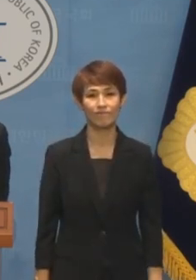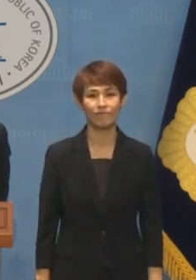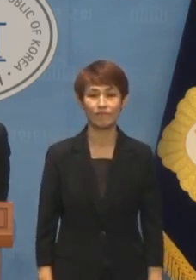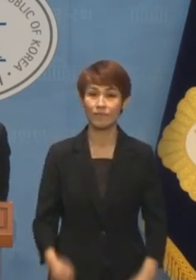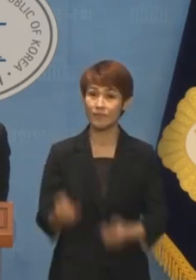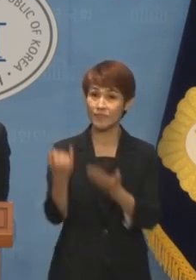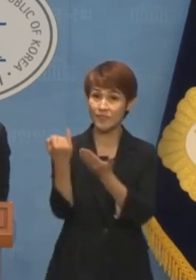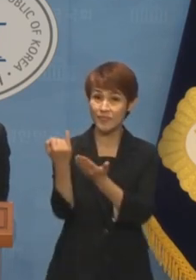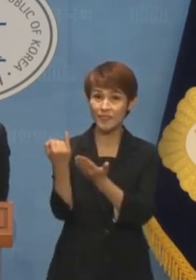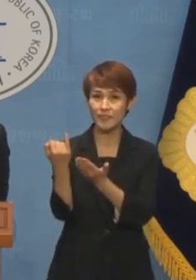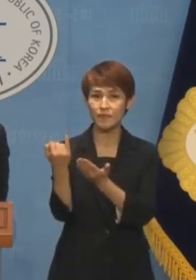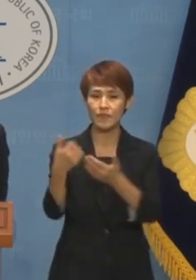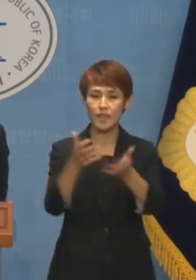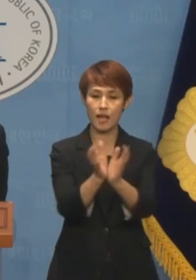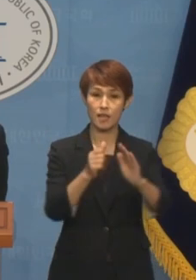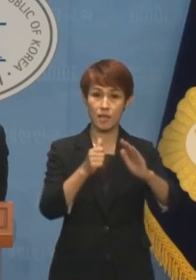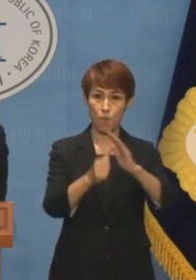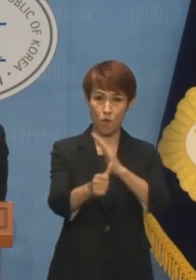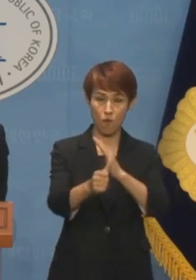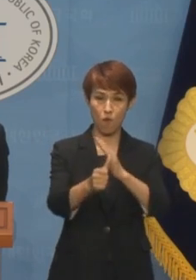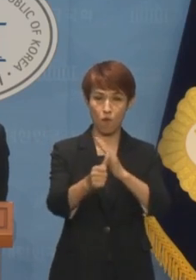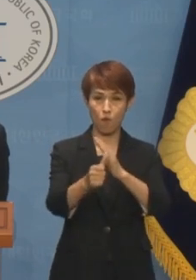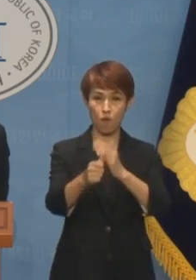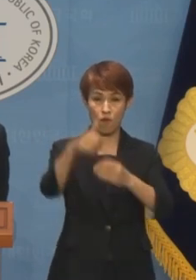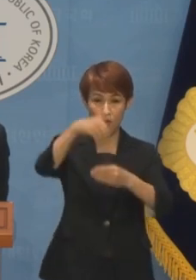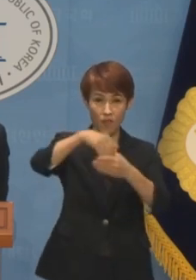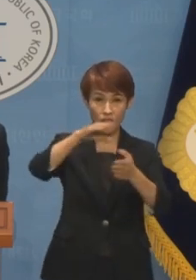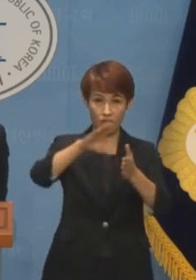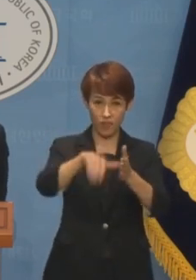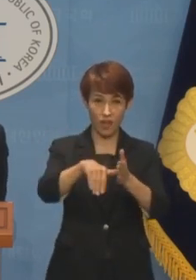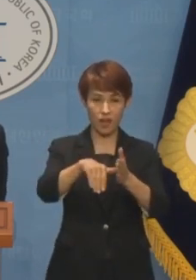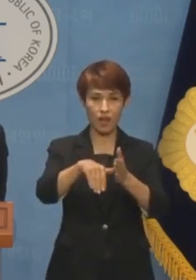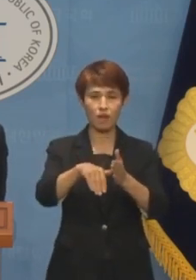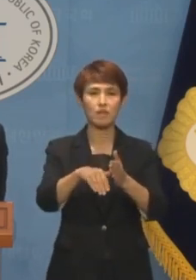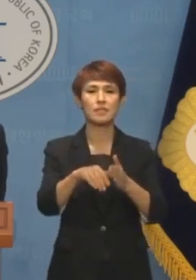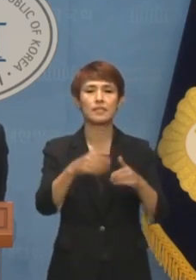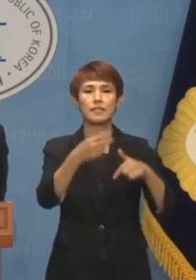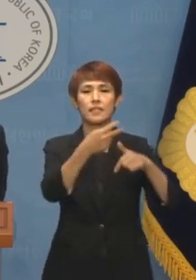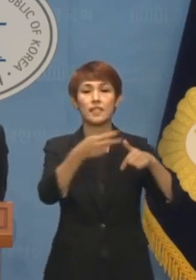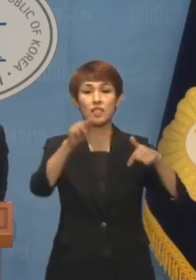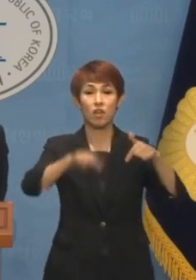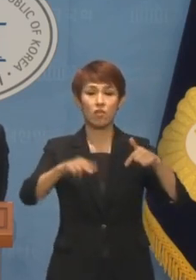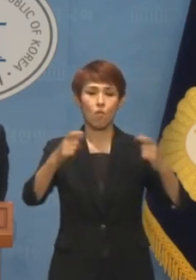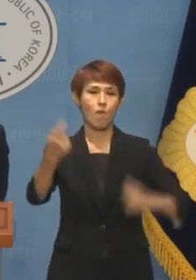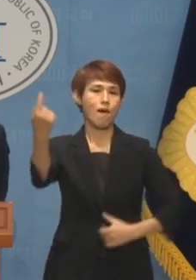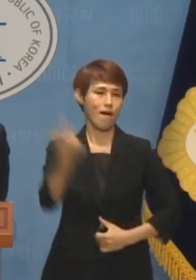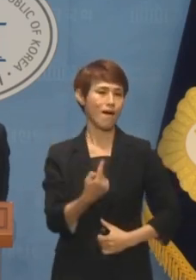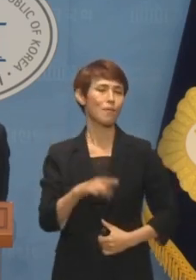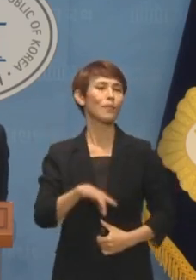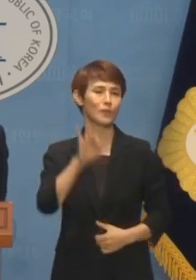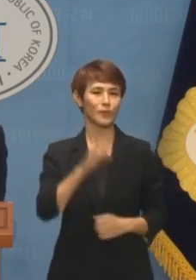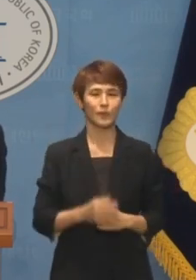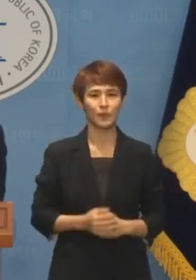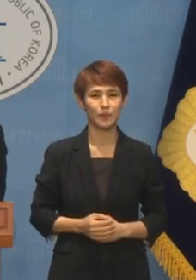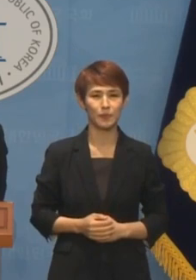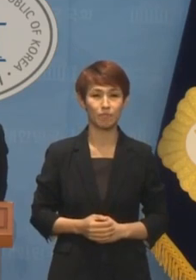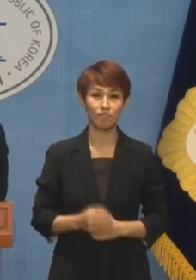허은하 후보님은 당대표 선거 과정에서 가장 먼저 저희 인천 지역을 찾아주셨습니다. 허은하